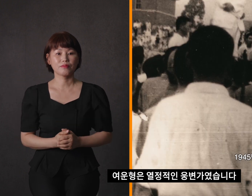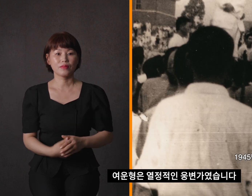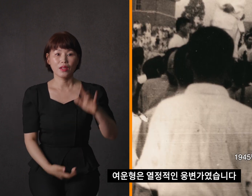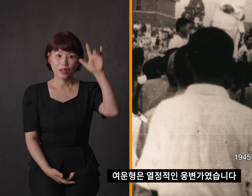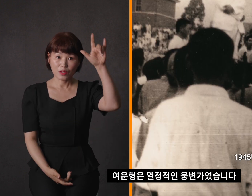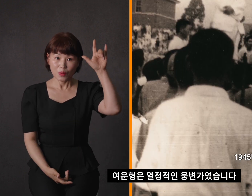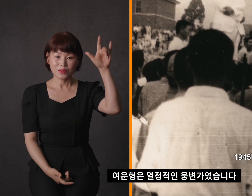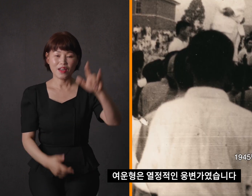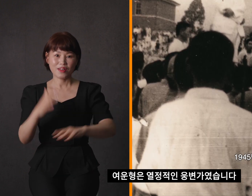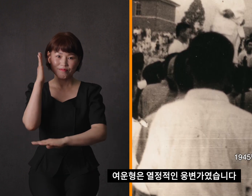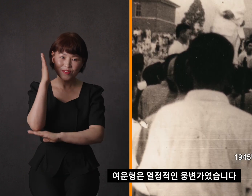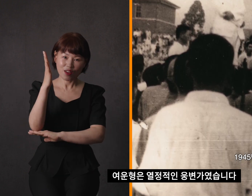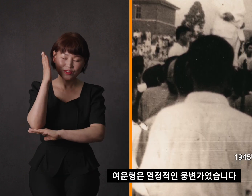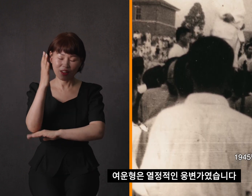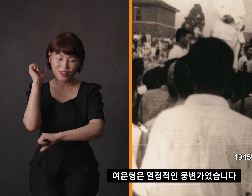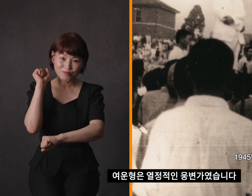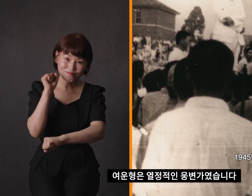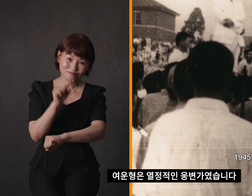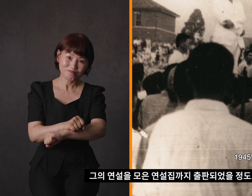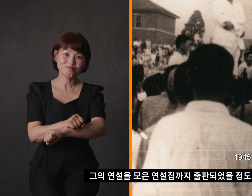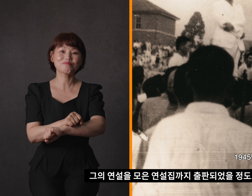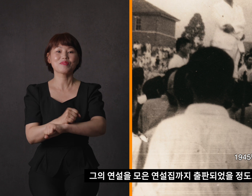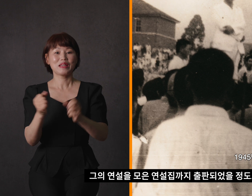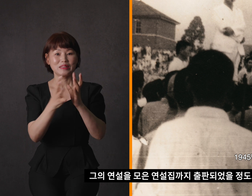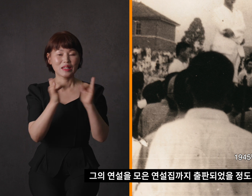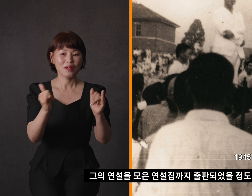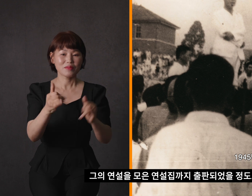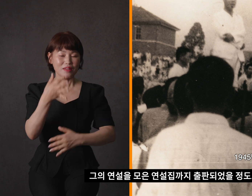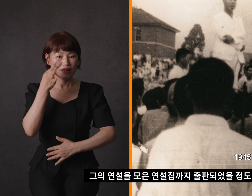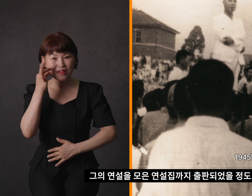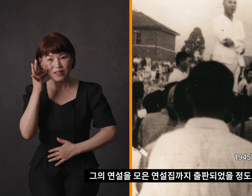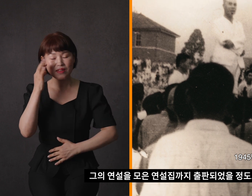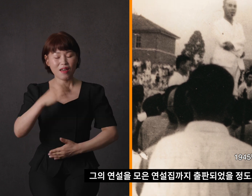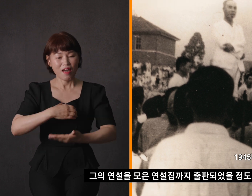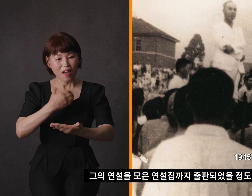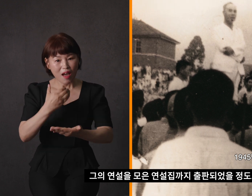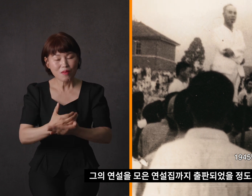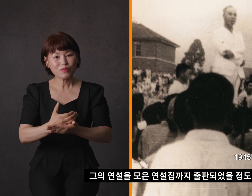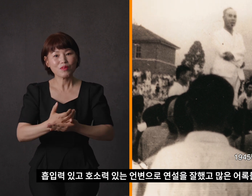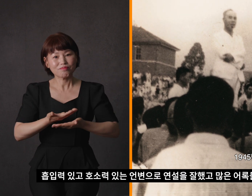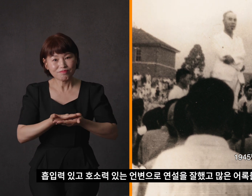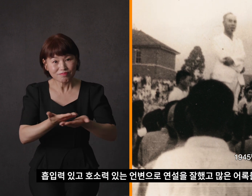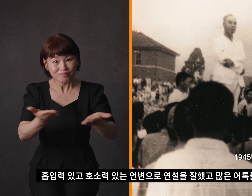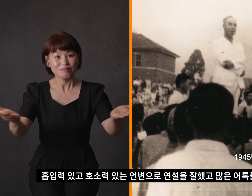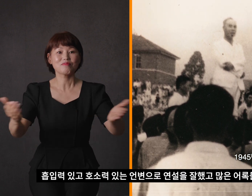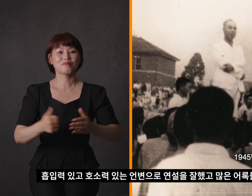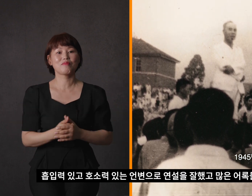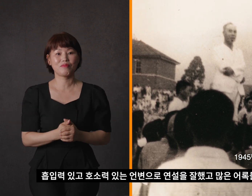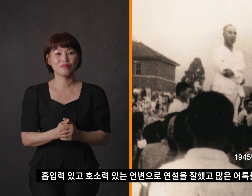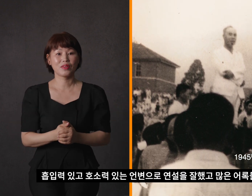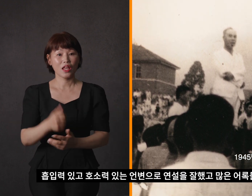여운형은 열정적인 웅변가였습니다. 그의 연설을 모은 연설집까지 출판되었을 정도로 흡입력